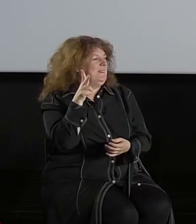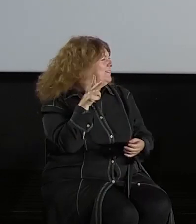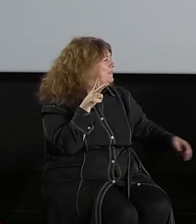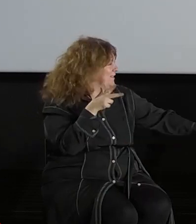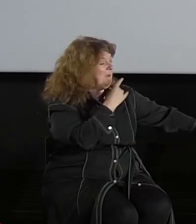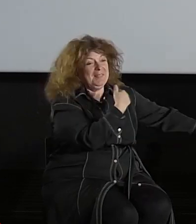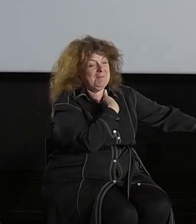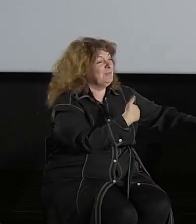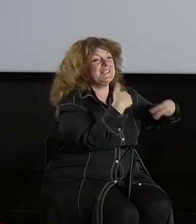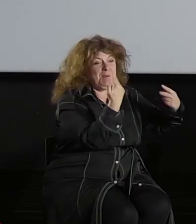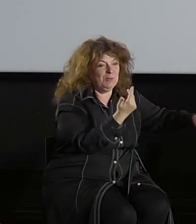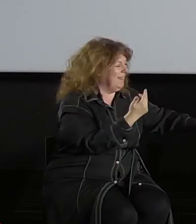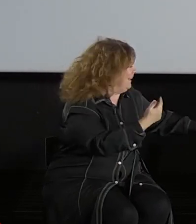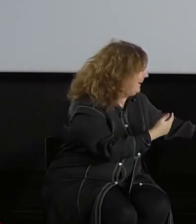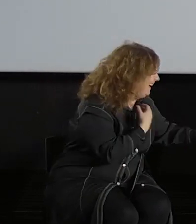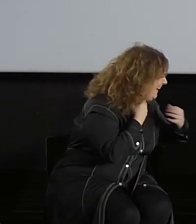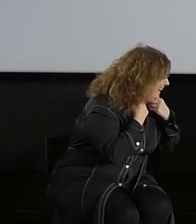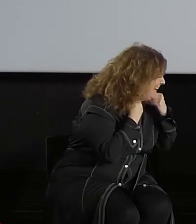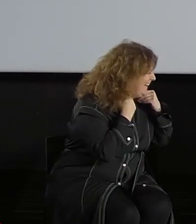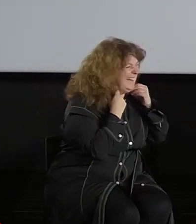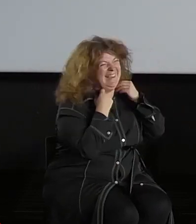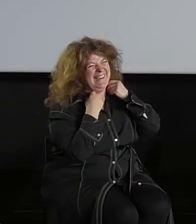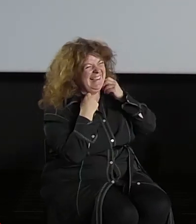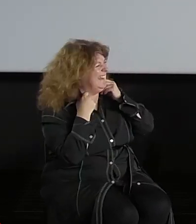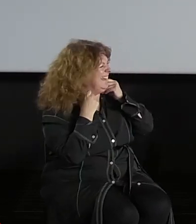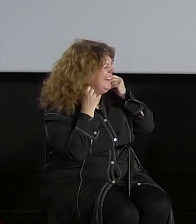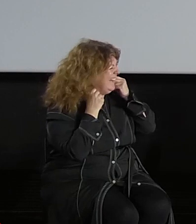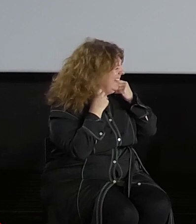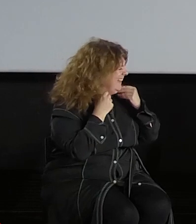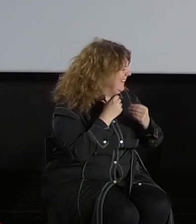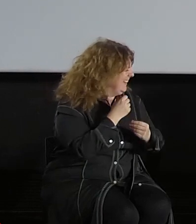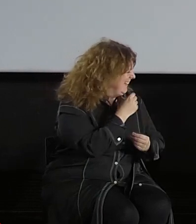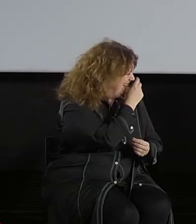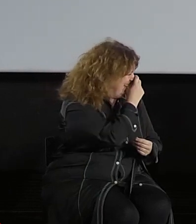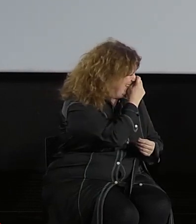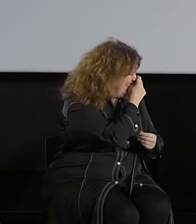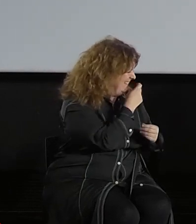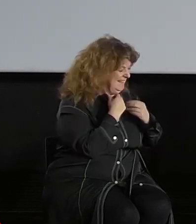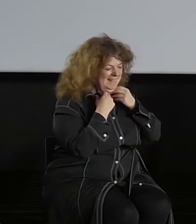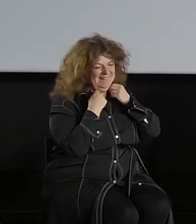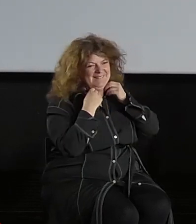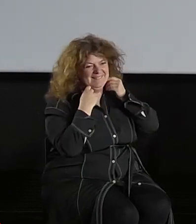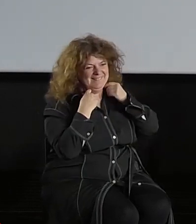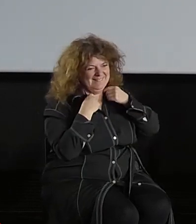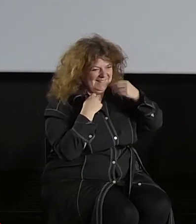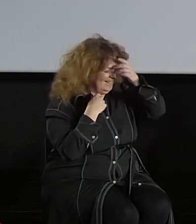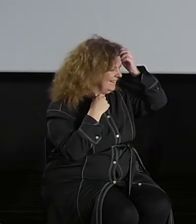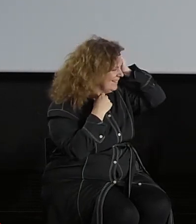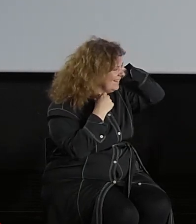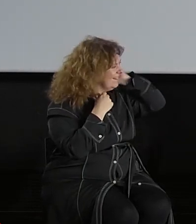sentiros libres eh libres aquí tenemos claro es que son mi voz y mi oído en este caso no pero que